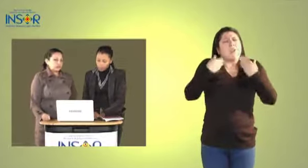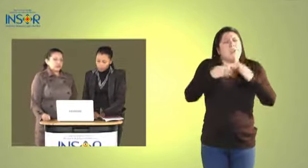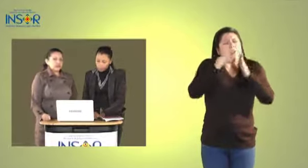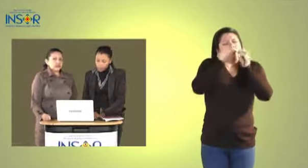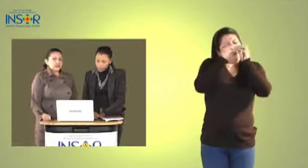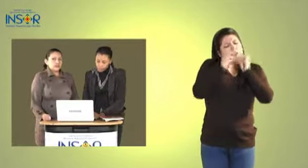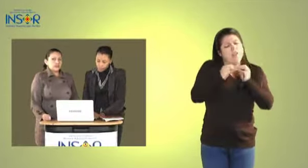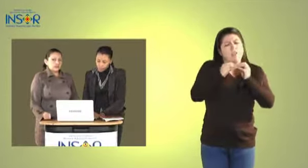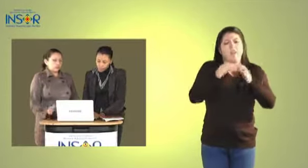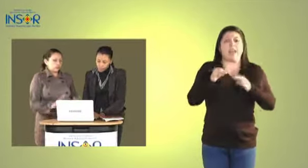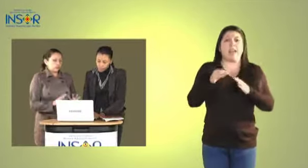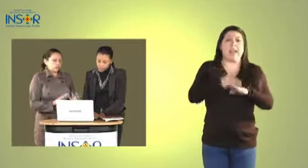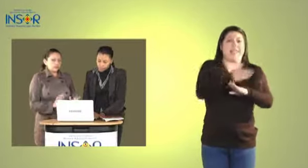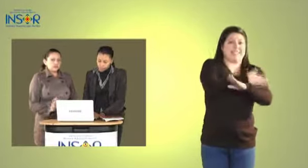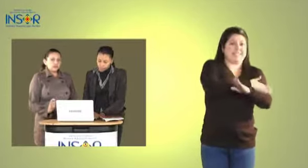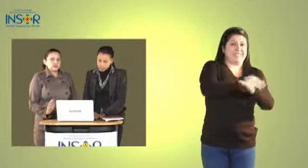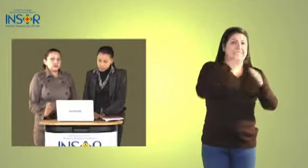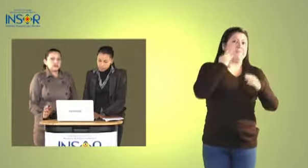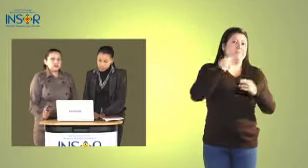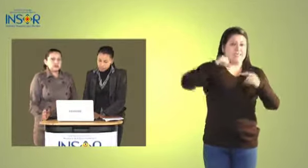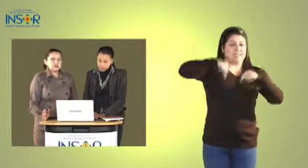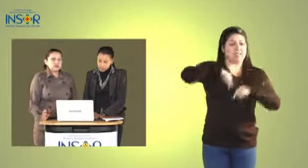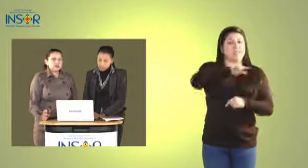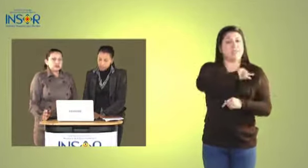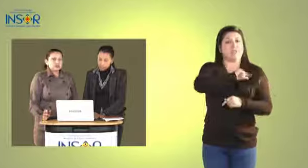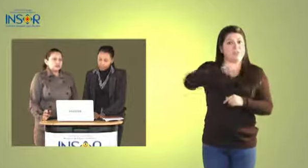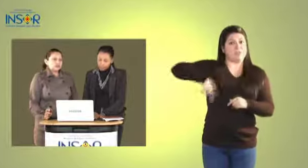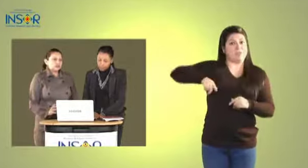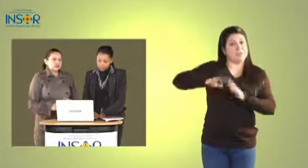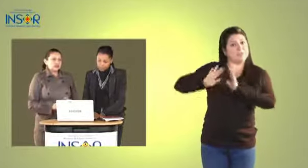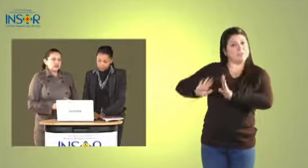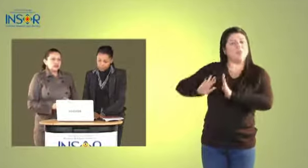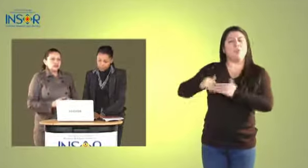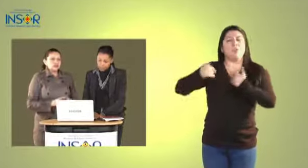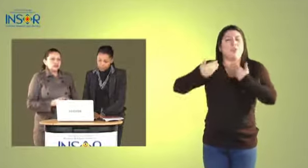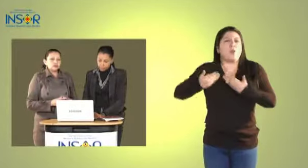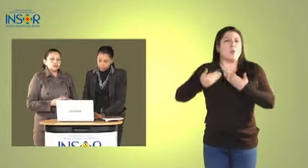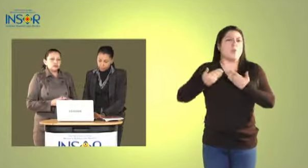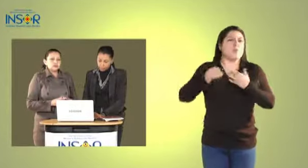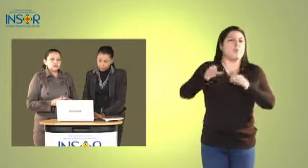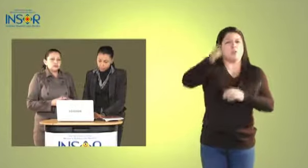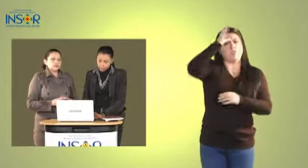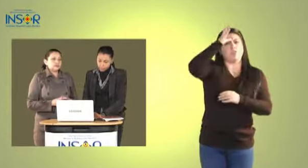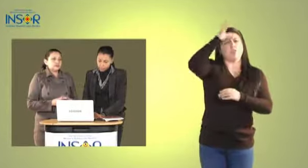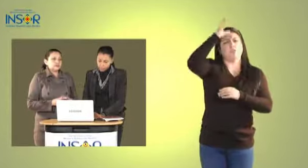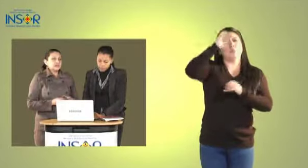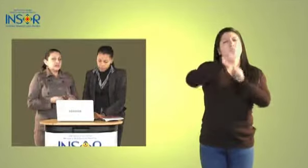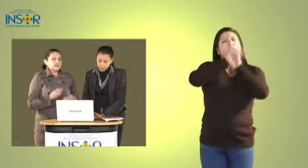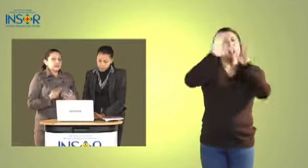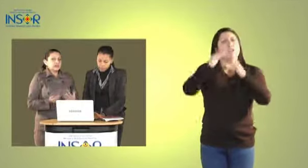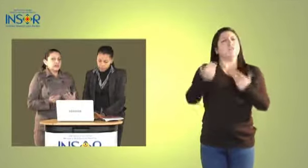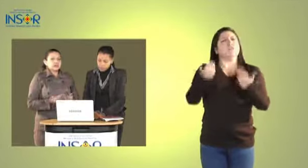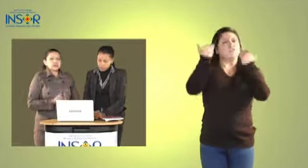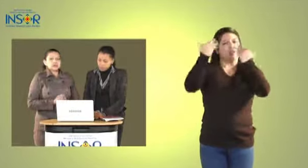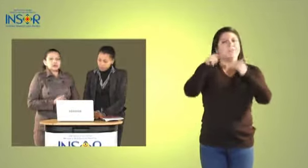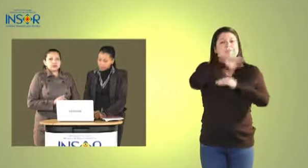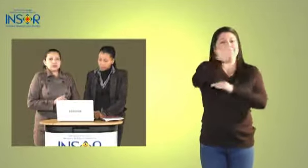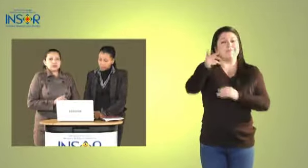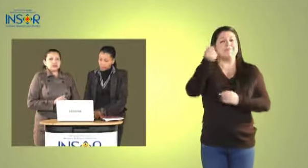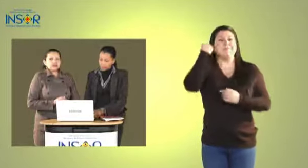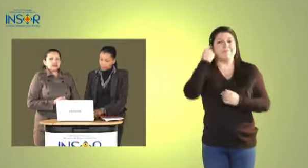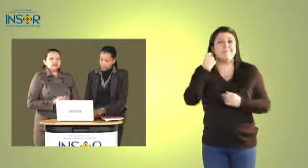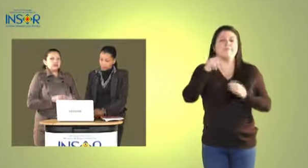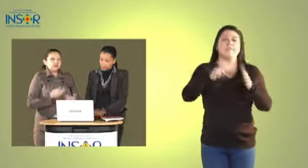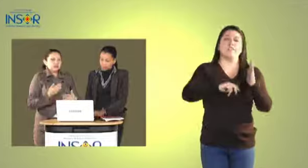muy importante que veamos primero estos conceptos generales. Si tenemos claridad sobre estos conceptos generales y percibimos la lengua escrita de una